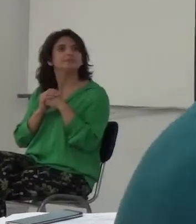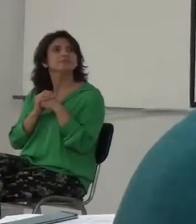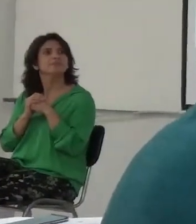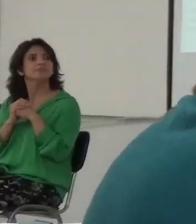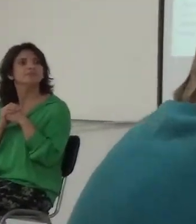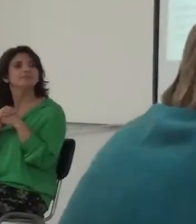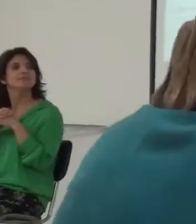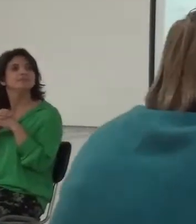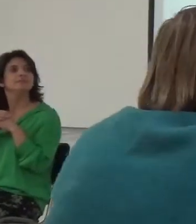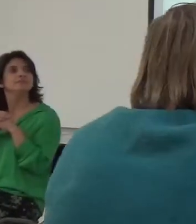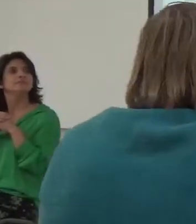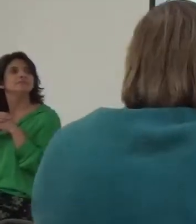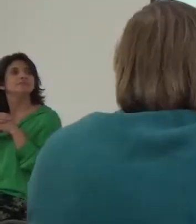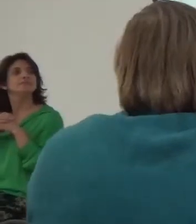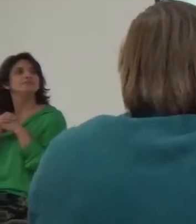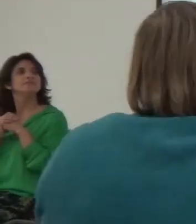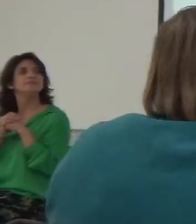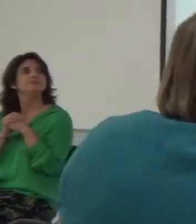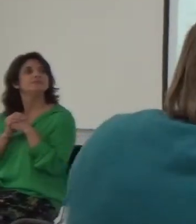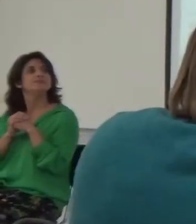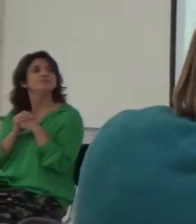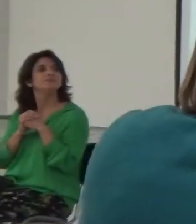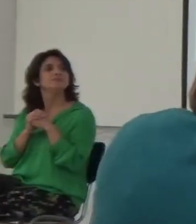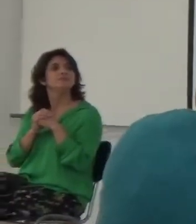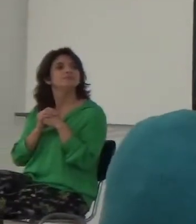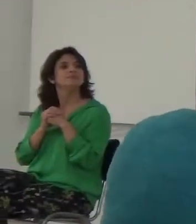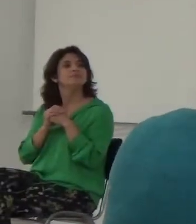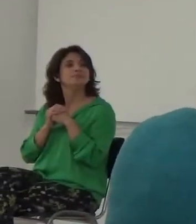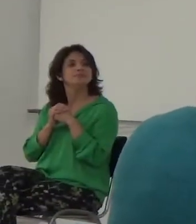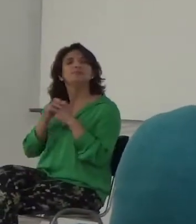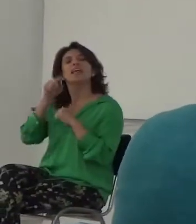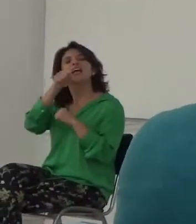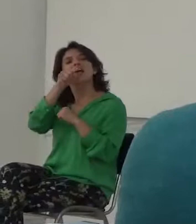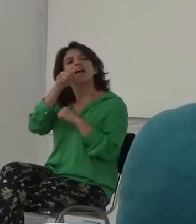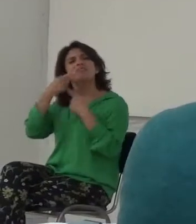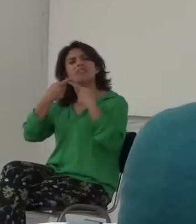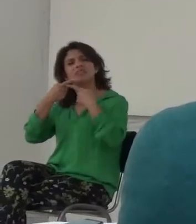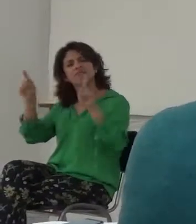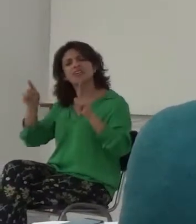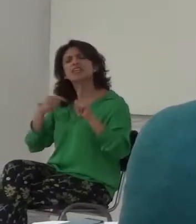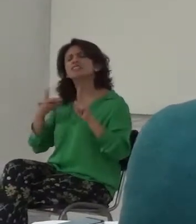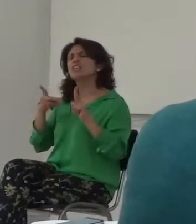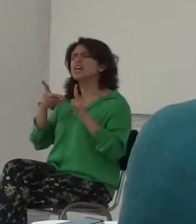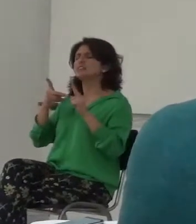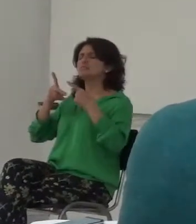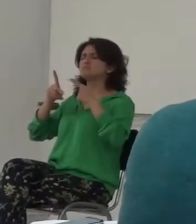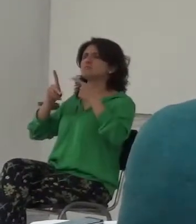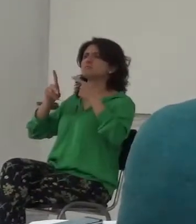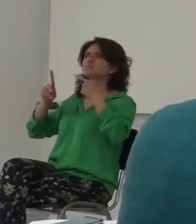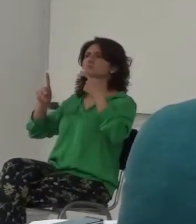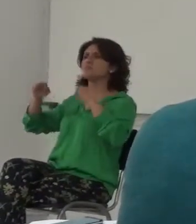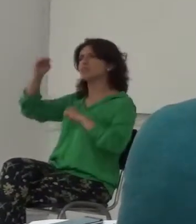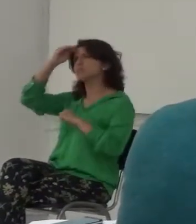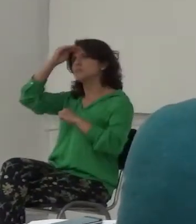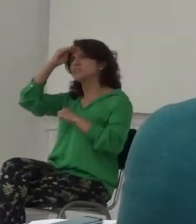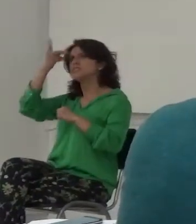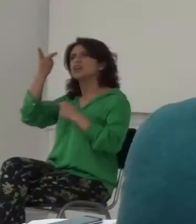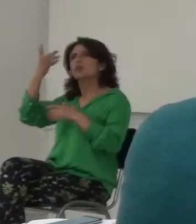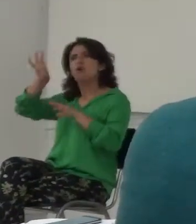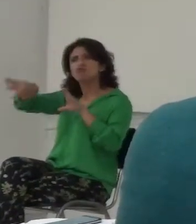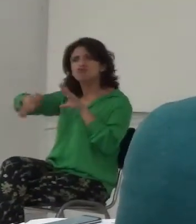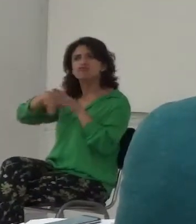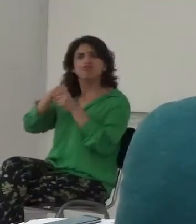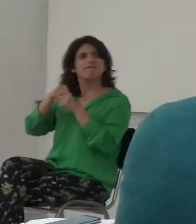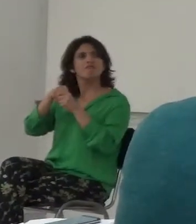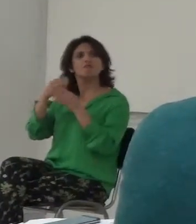Entonces esta diferencia significa o da cuenta de que los que tienen menos años de experiencia continúan el tema o reformulan lo que ya